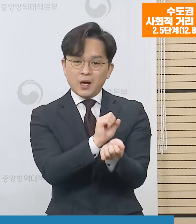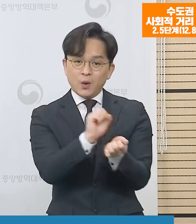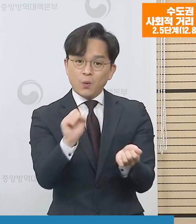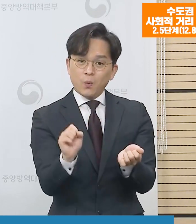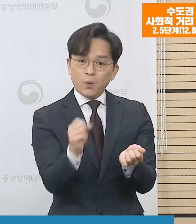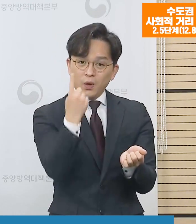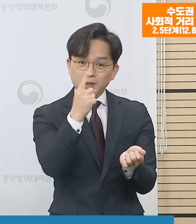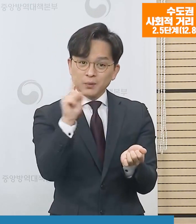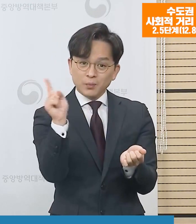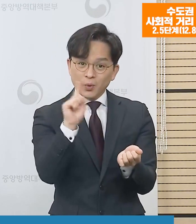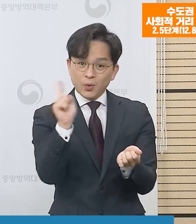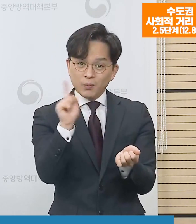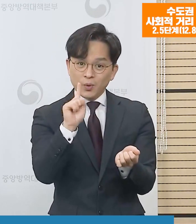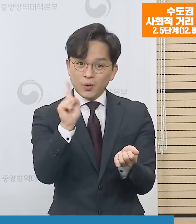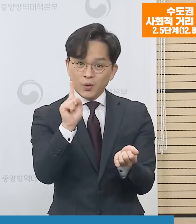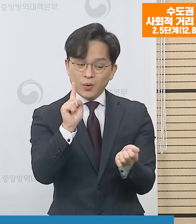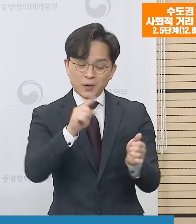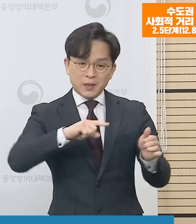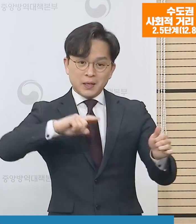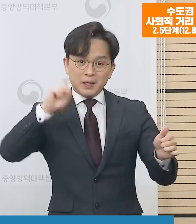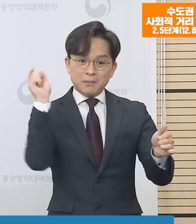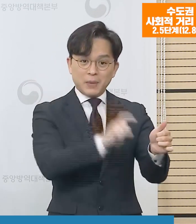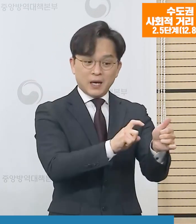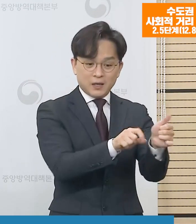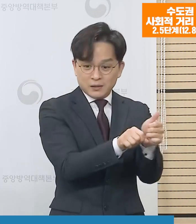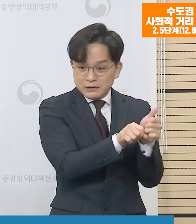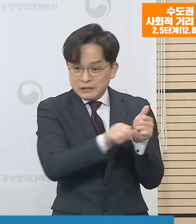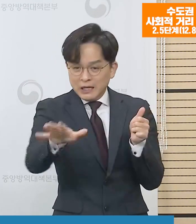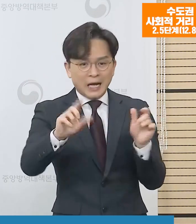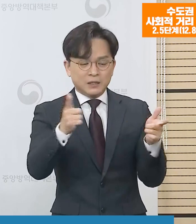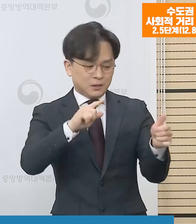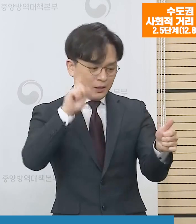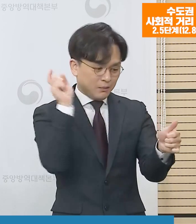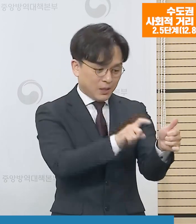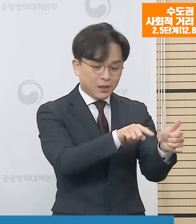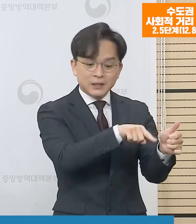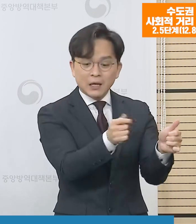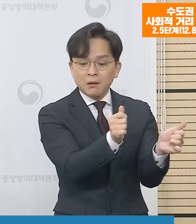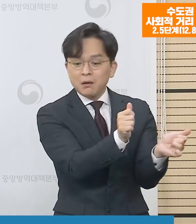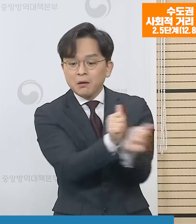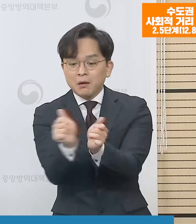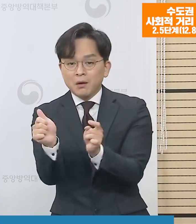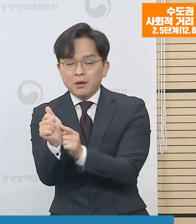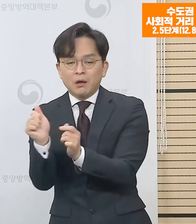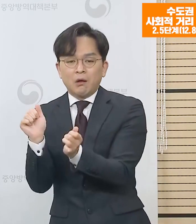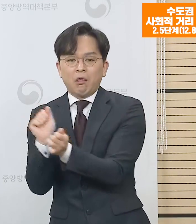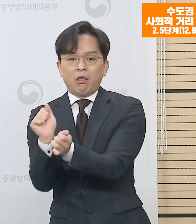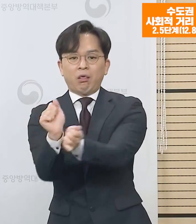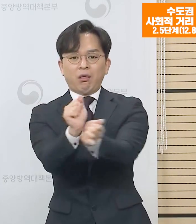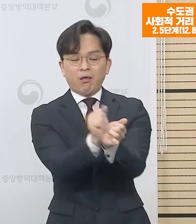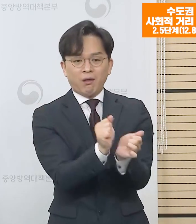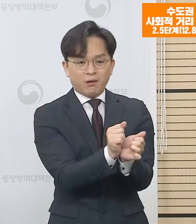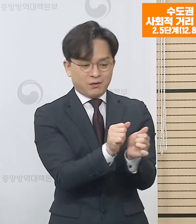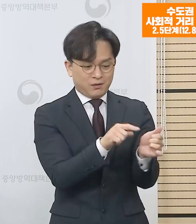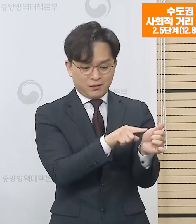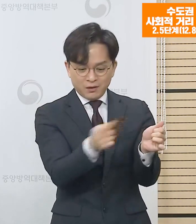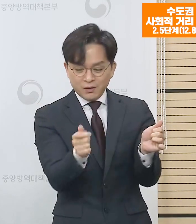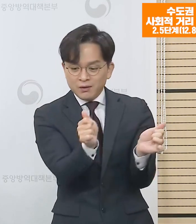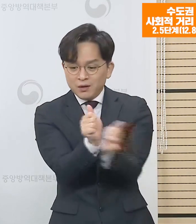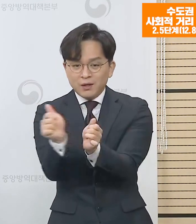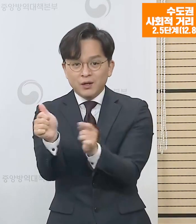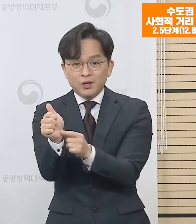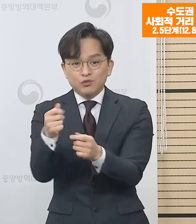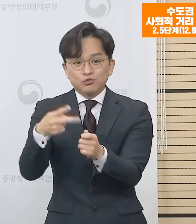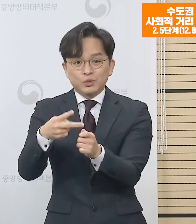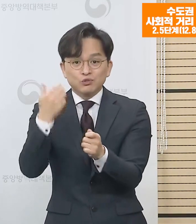감염이 아니라 선행 확진자의 접촉인 경우도 확진자하고의 그 관계를 보면 가족, 동료,